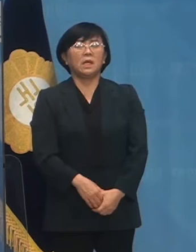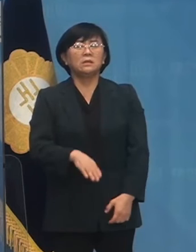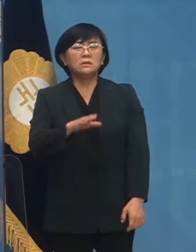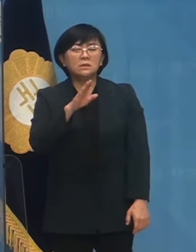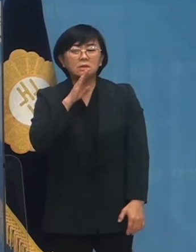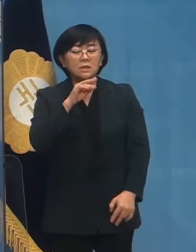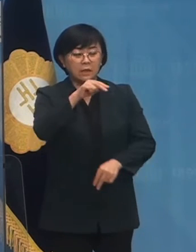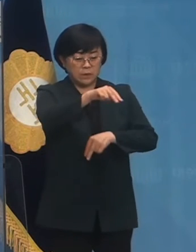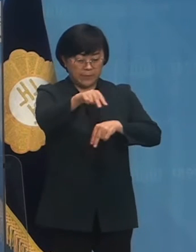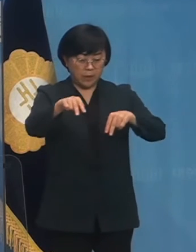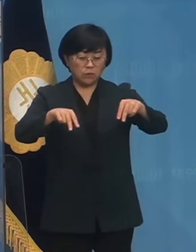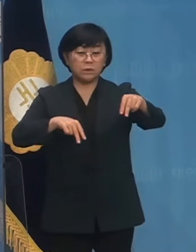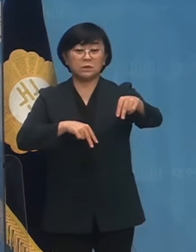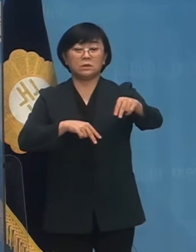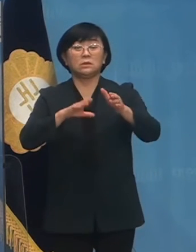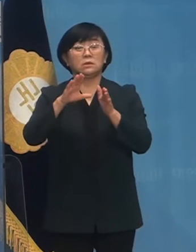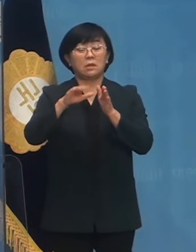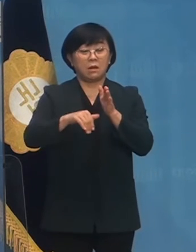과연 입장을 바꿔놓고